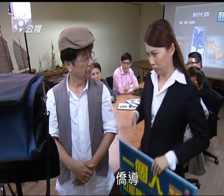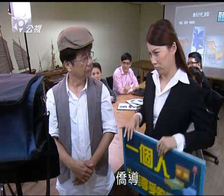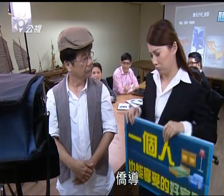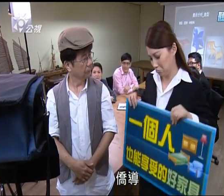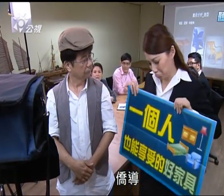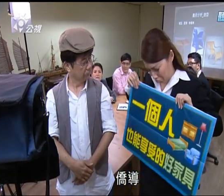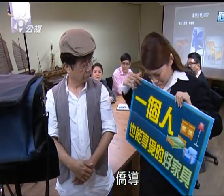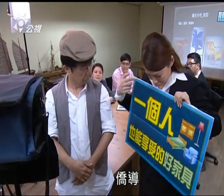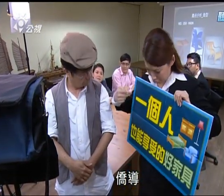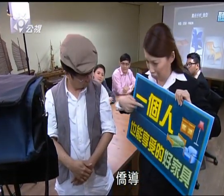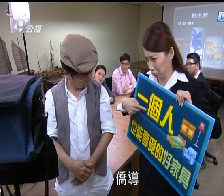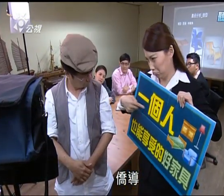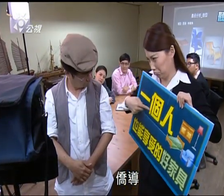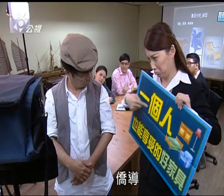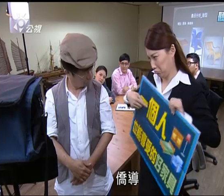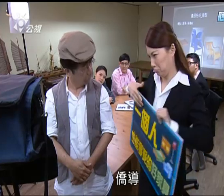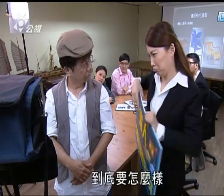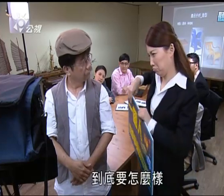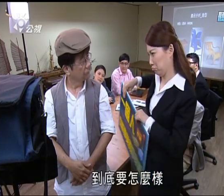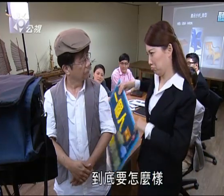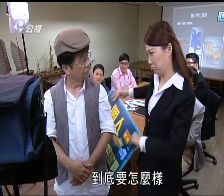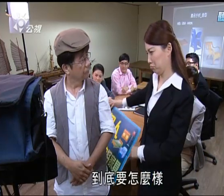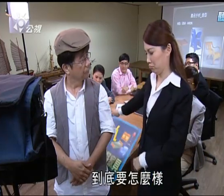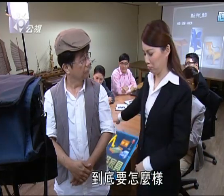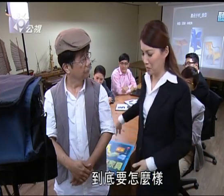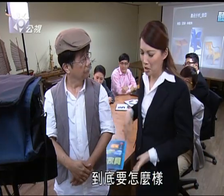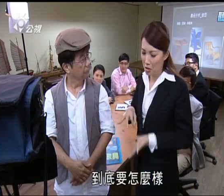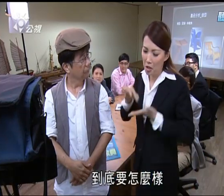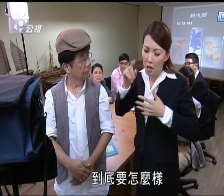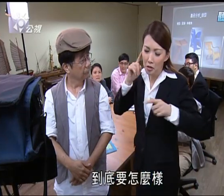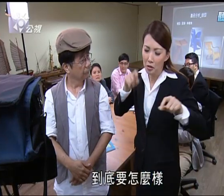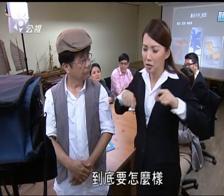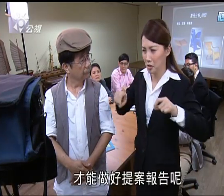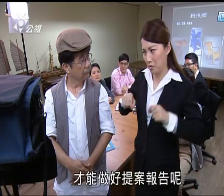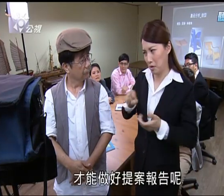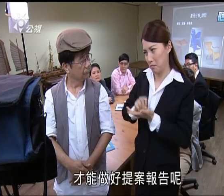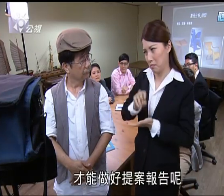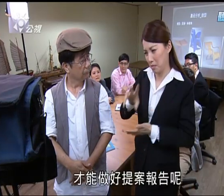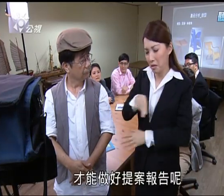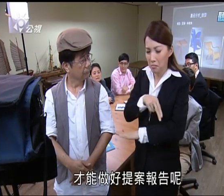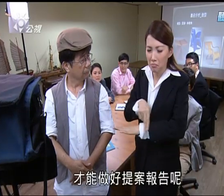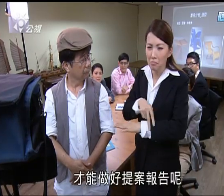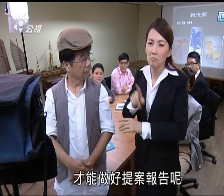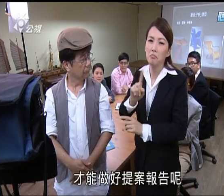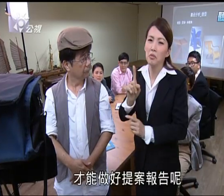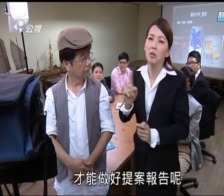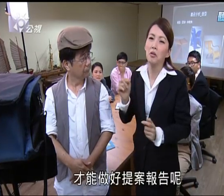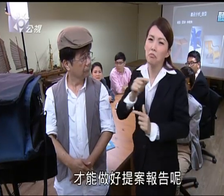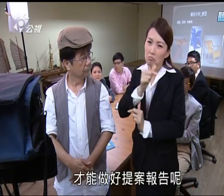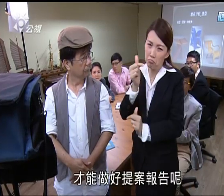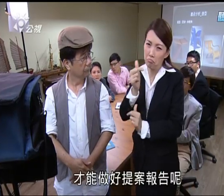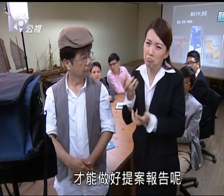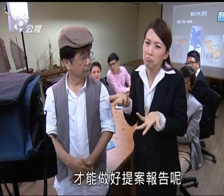小董，到底要怎么样才能做好提案报告